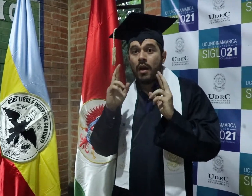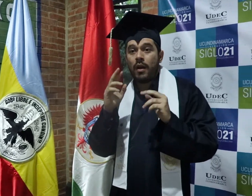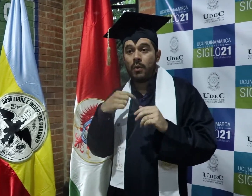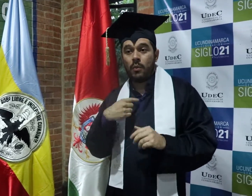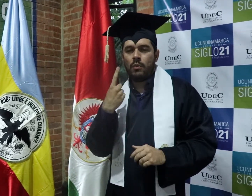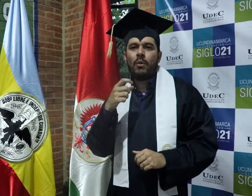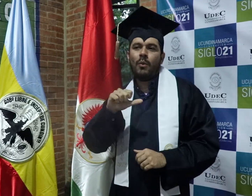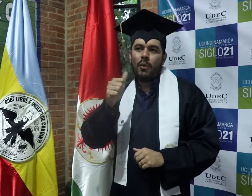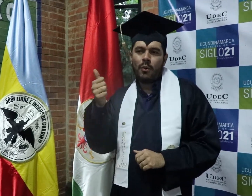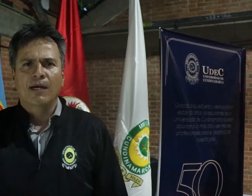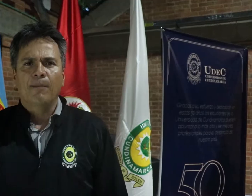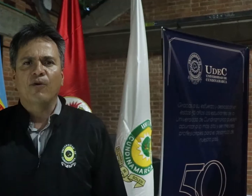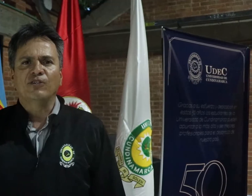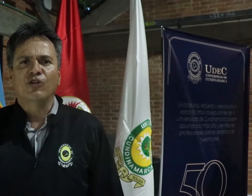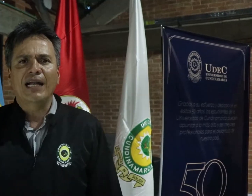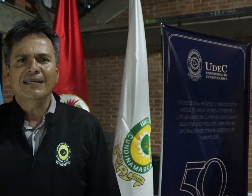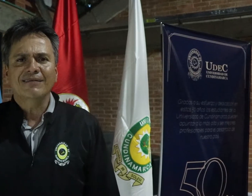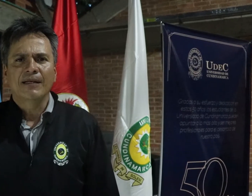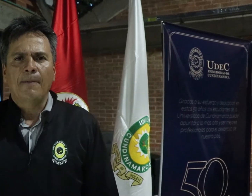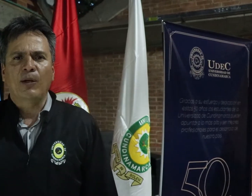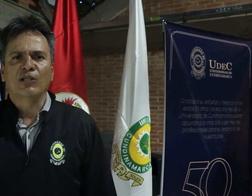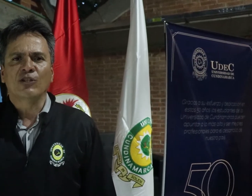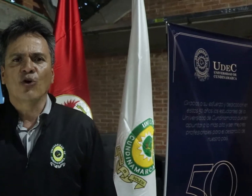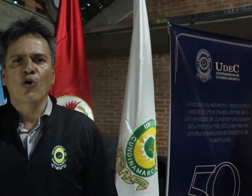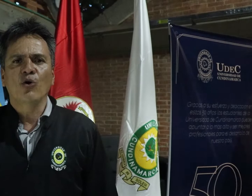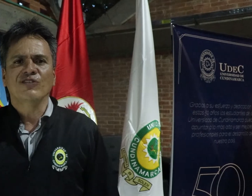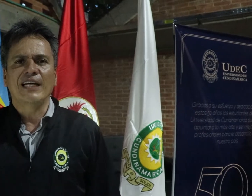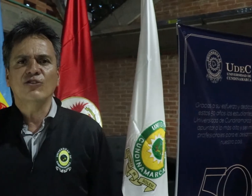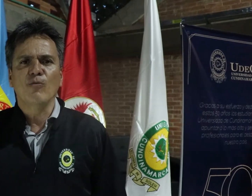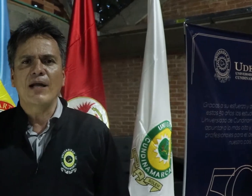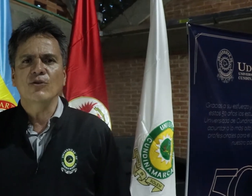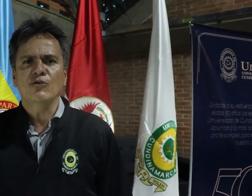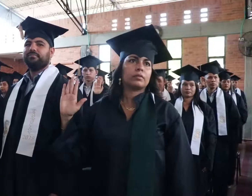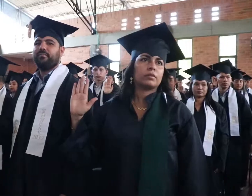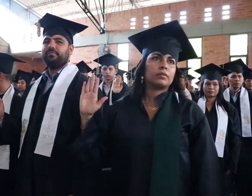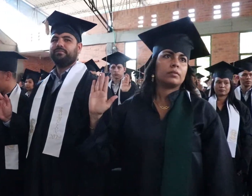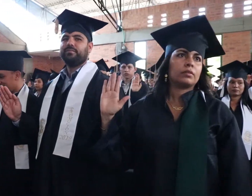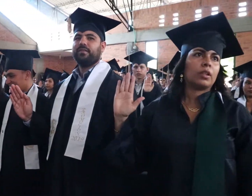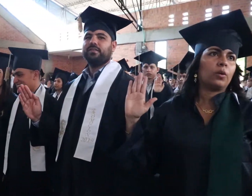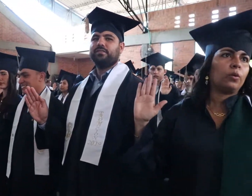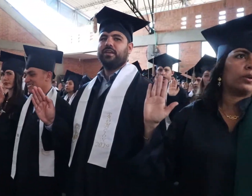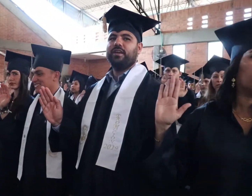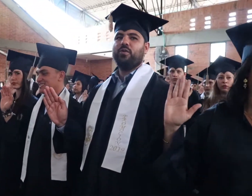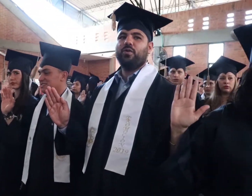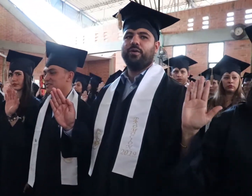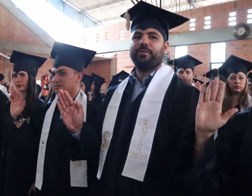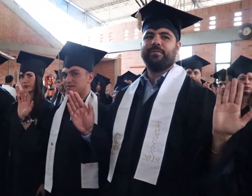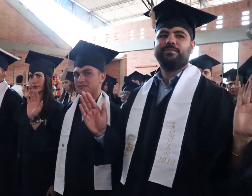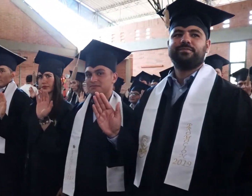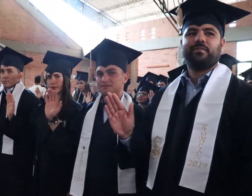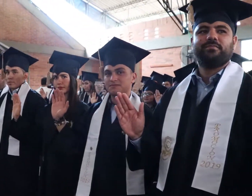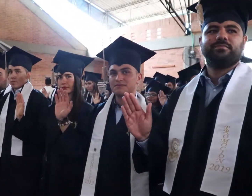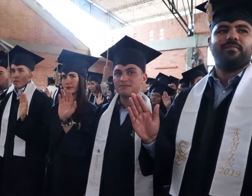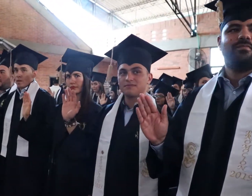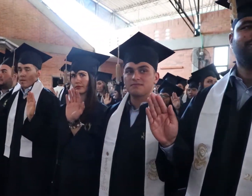en español e inglés. Profesionales, pero ante todo seres humanos llenos de principios y valores. Una